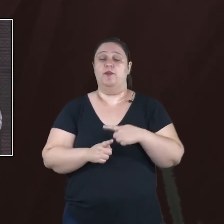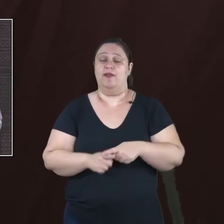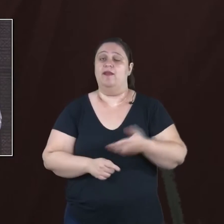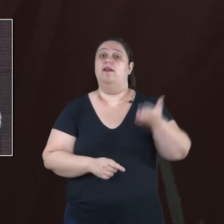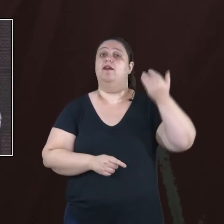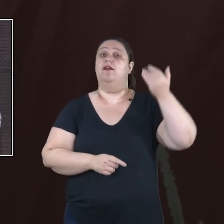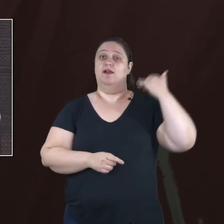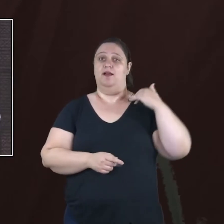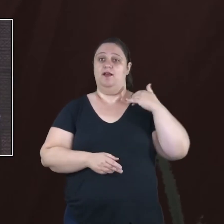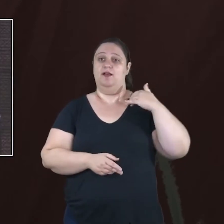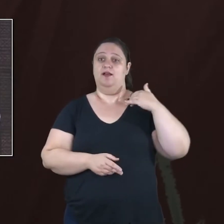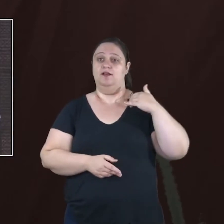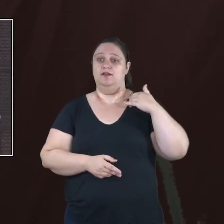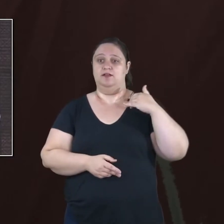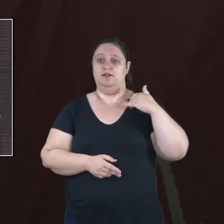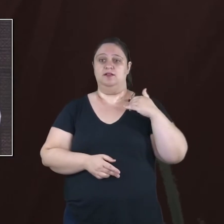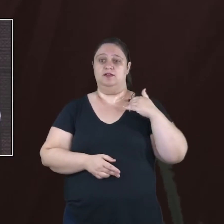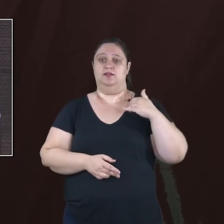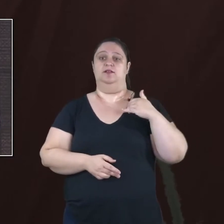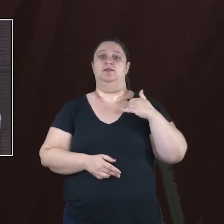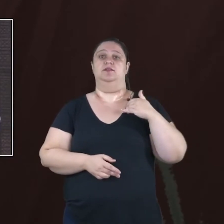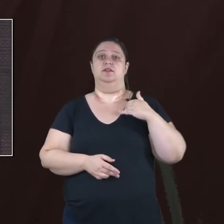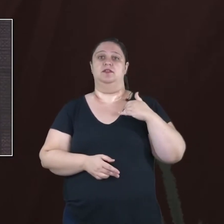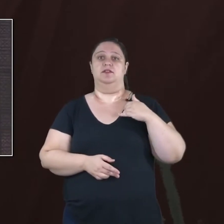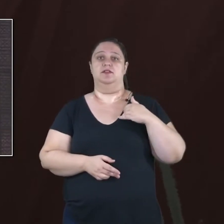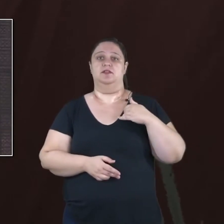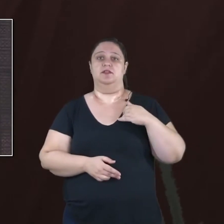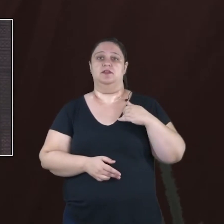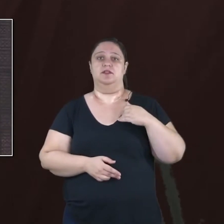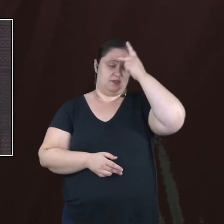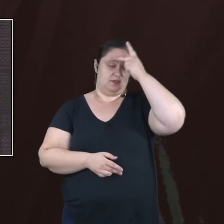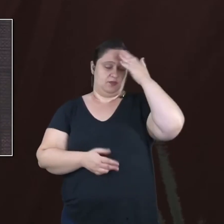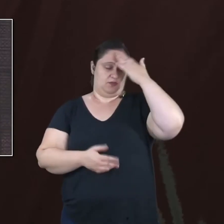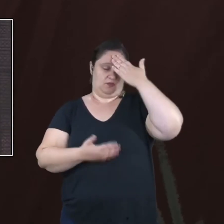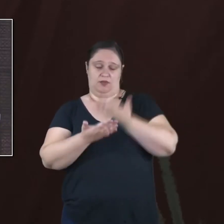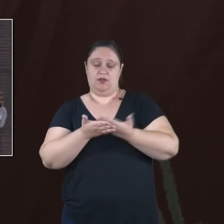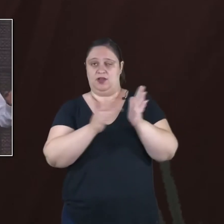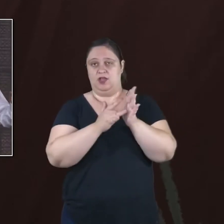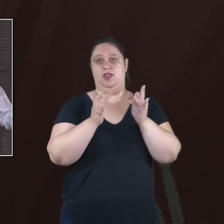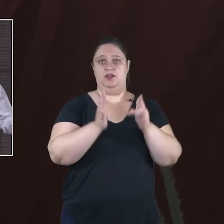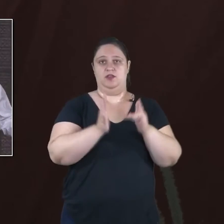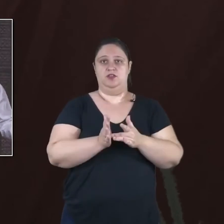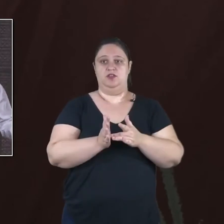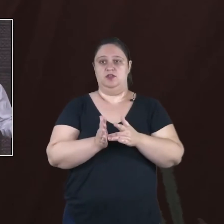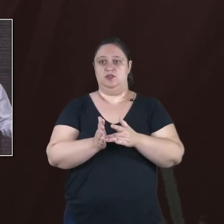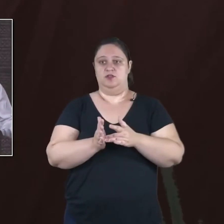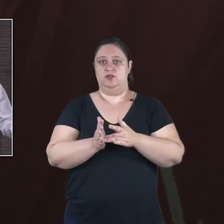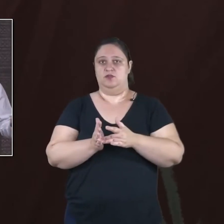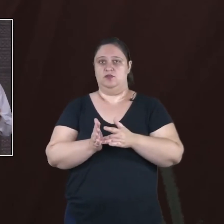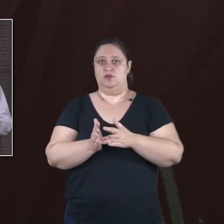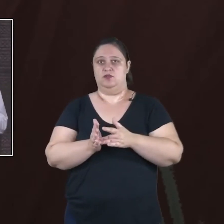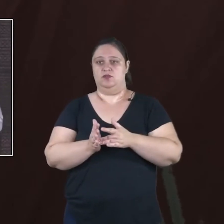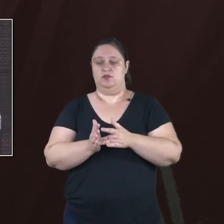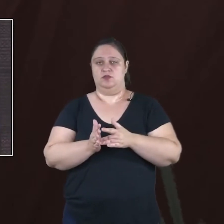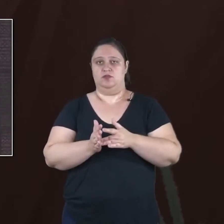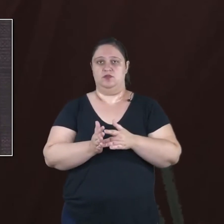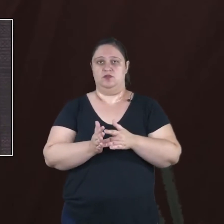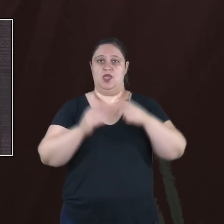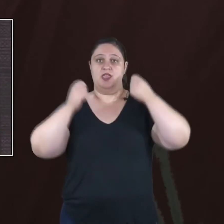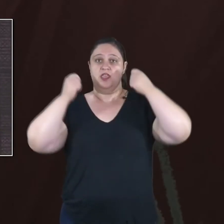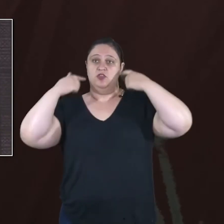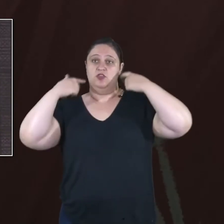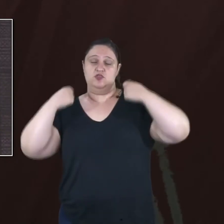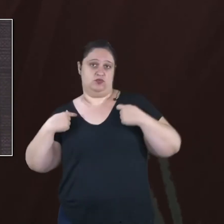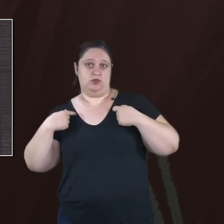impopularidade por parte dos cristãos, por parte dos judeus e por parte